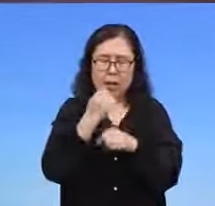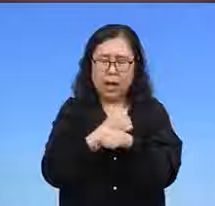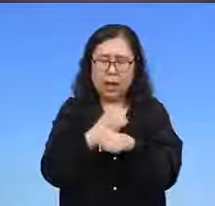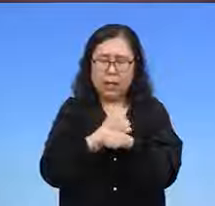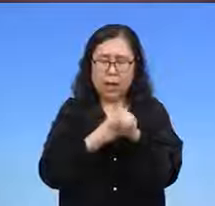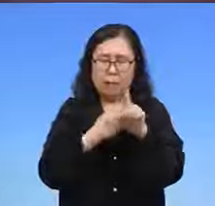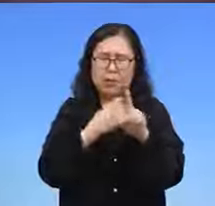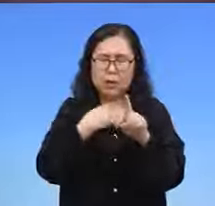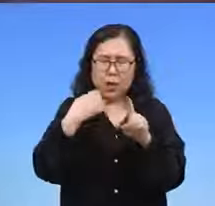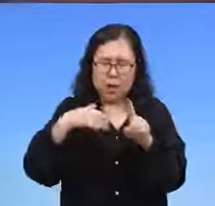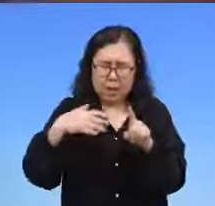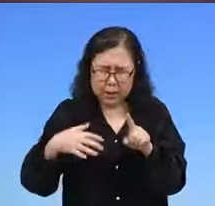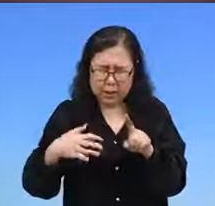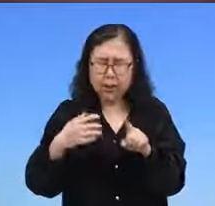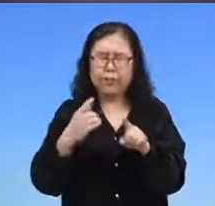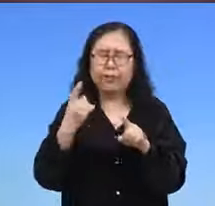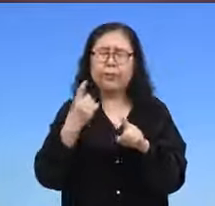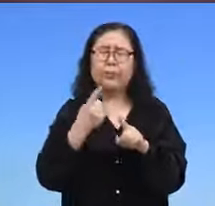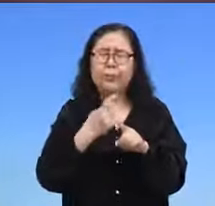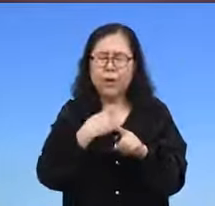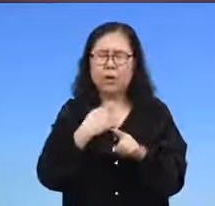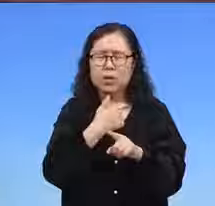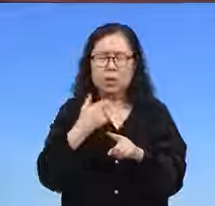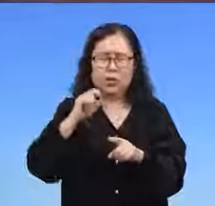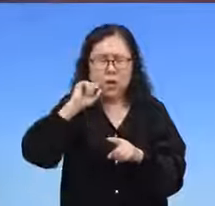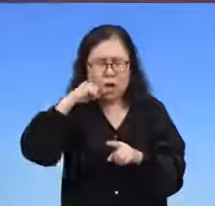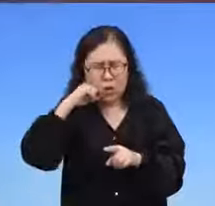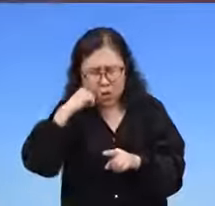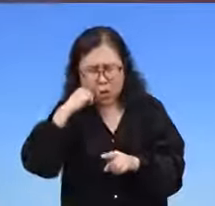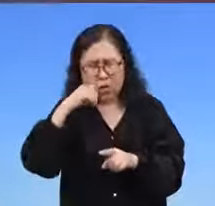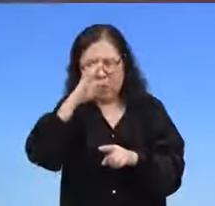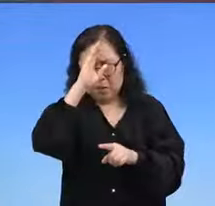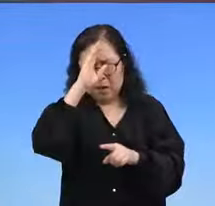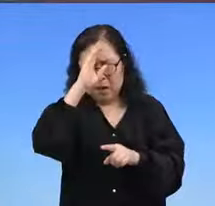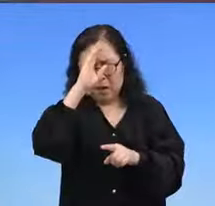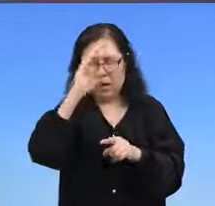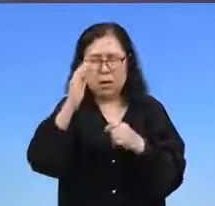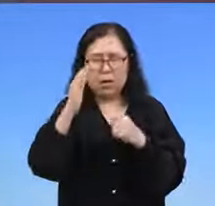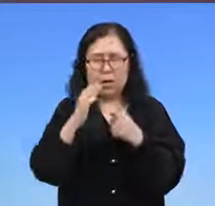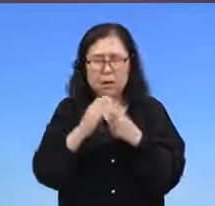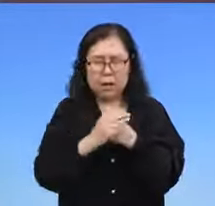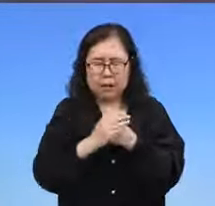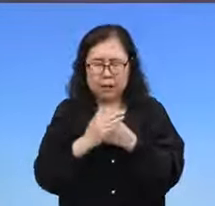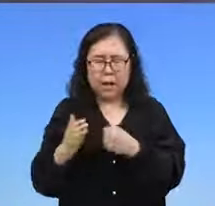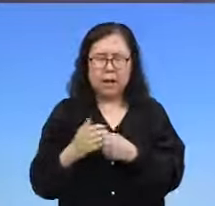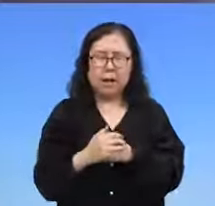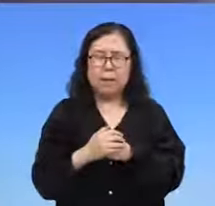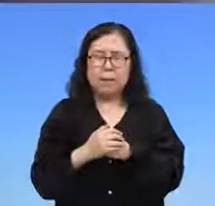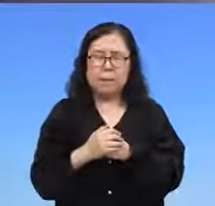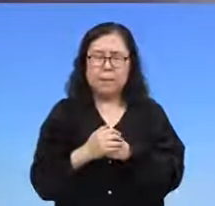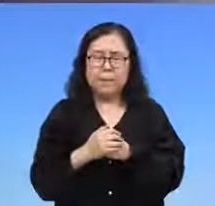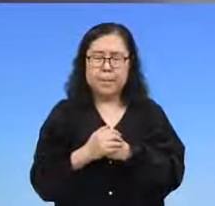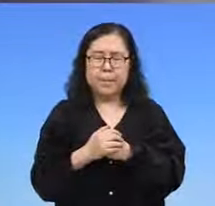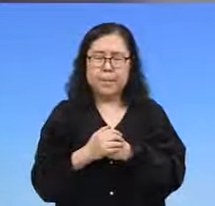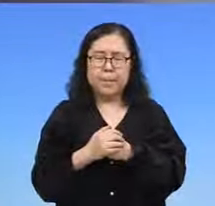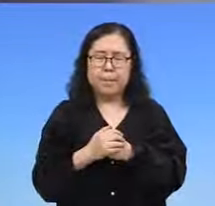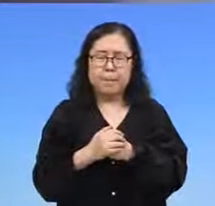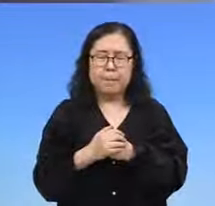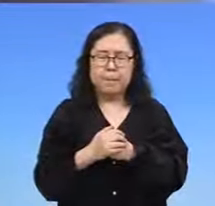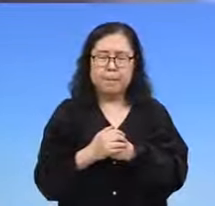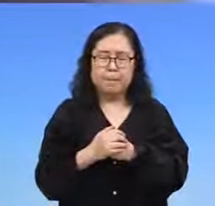하는 한 번도 겪어보지 못한 너무나 난감하고 당황스러운 그 본병 앞에